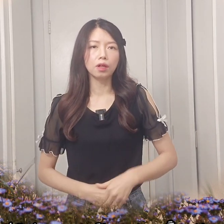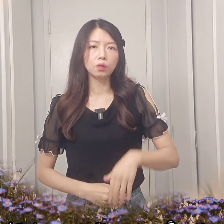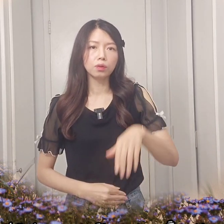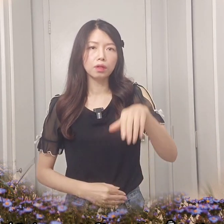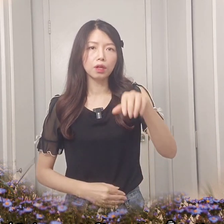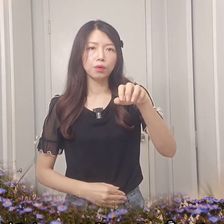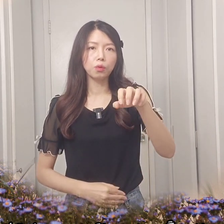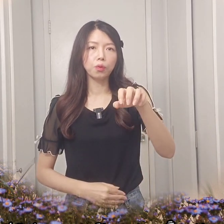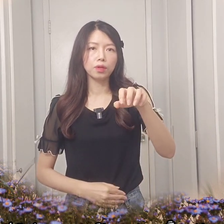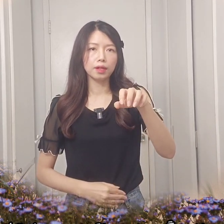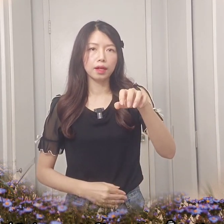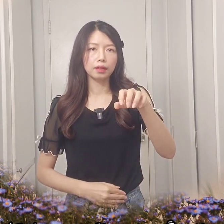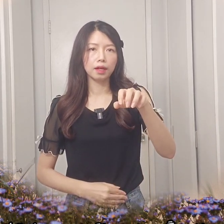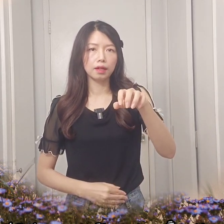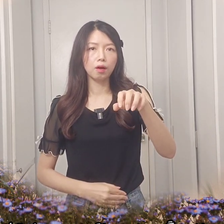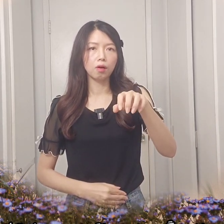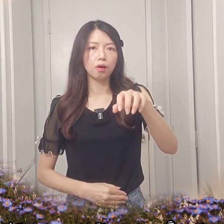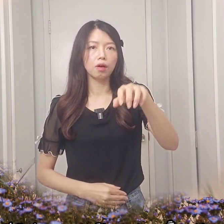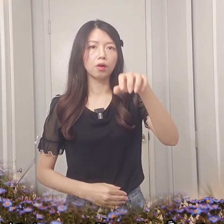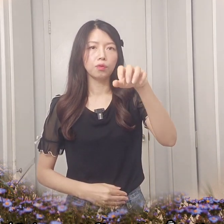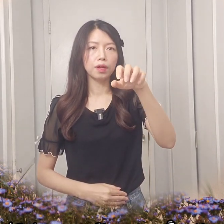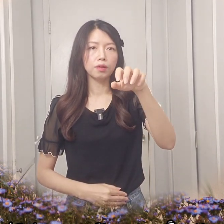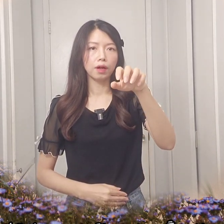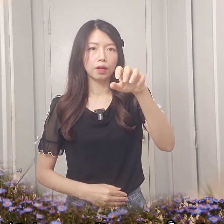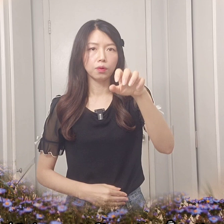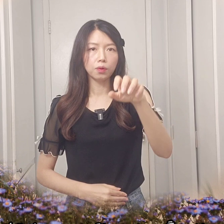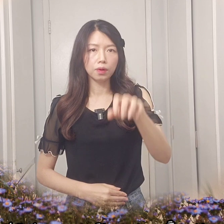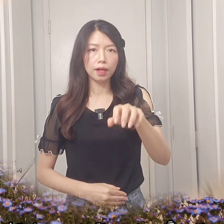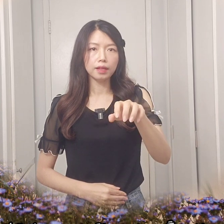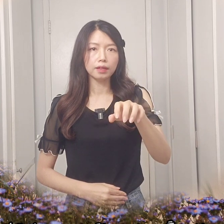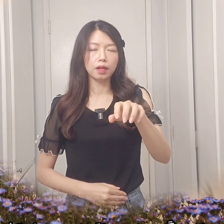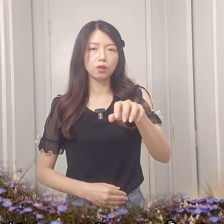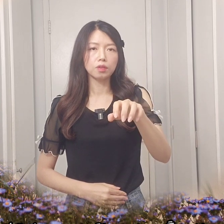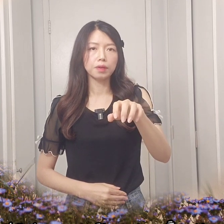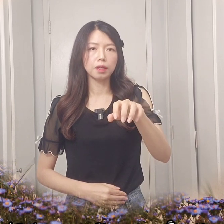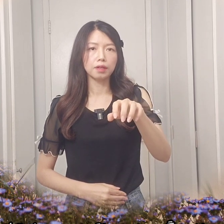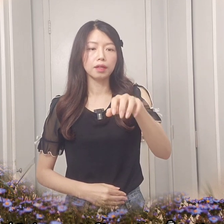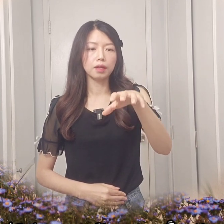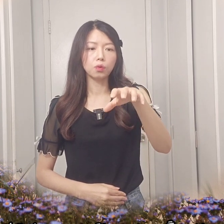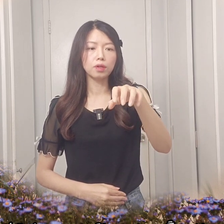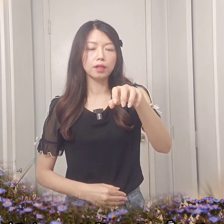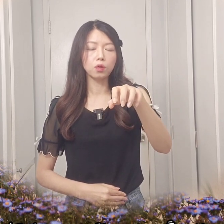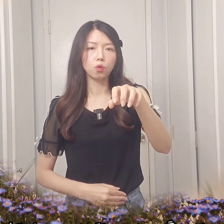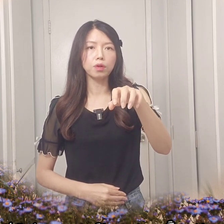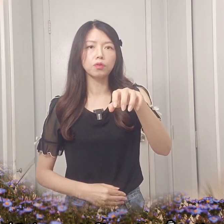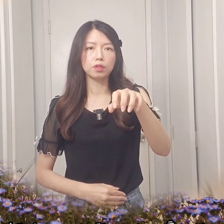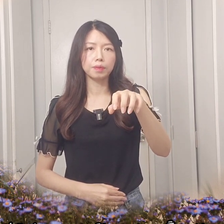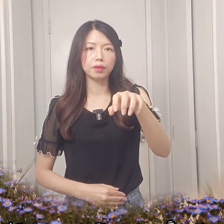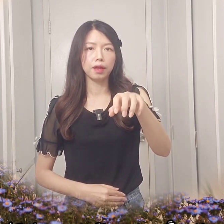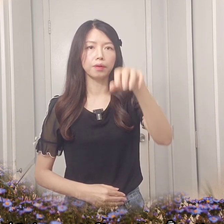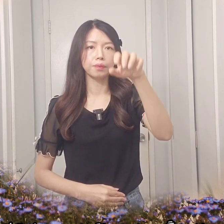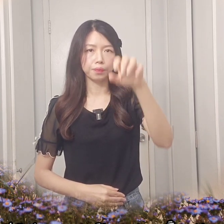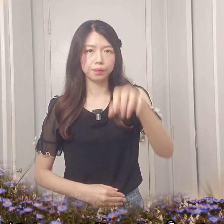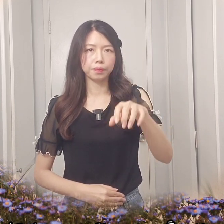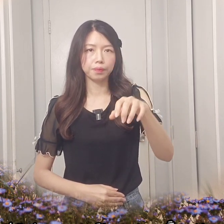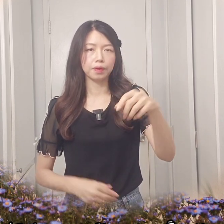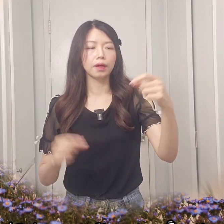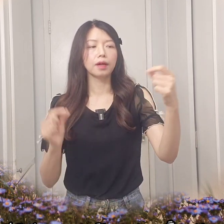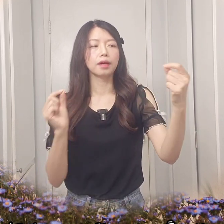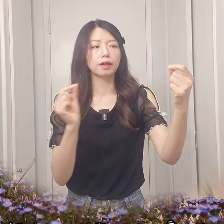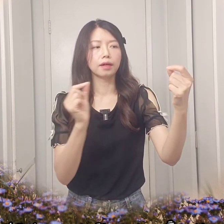수어는요. 손등이 위로 보이는 이 상태에서 위에서 아래로 살짝 내려주시면 되는데 이때 손을 살짝 오므려 주시면 돼요.